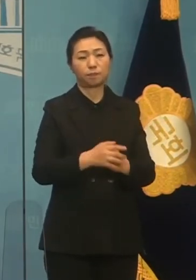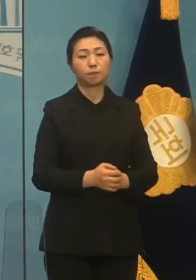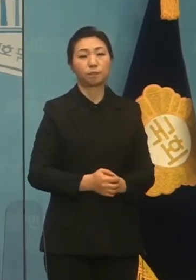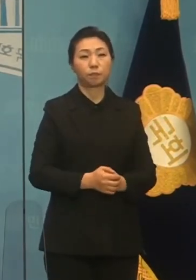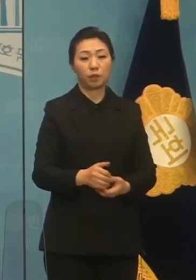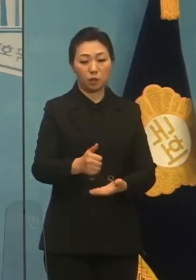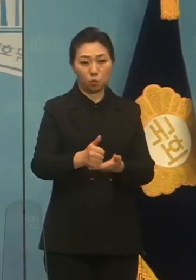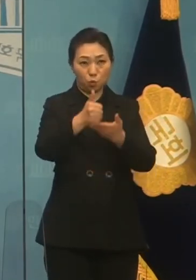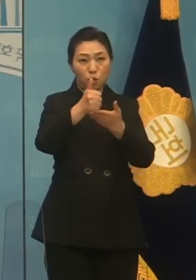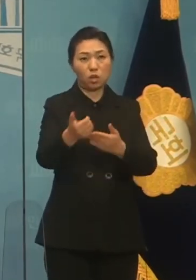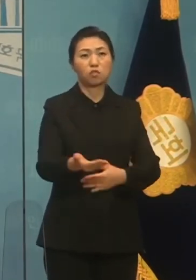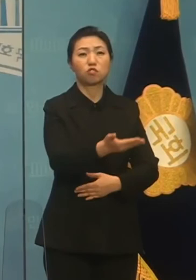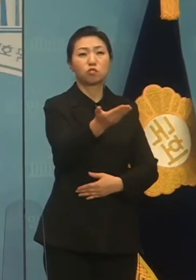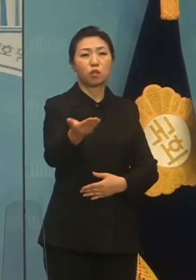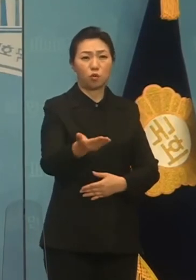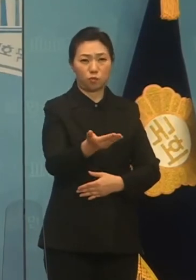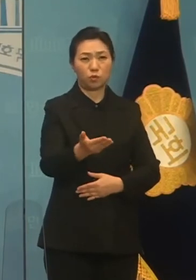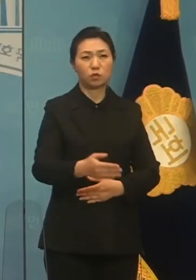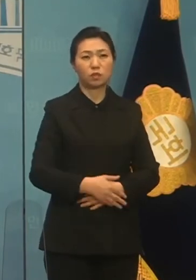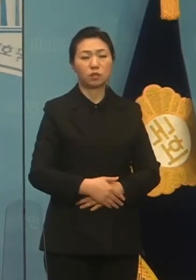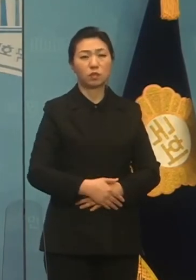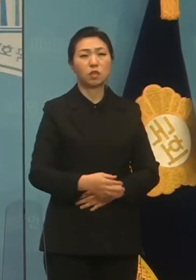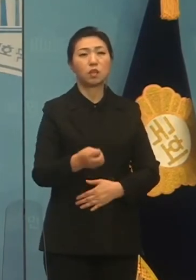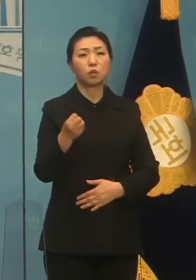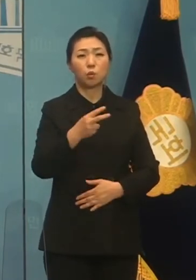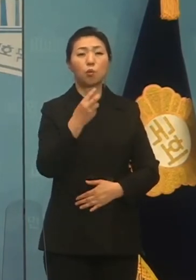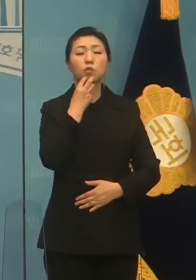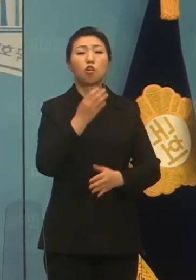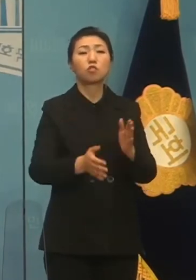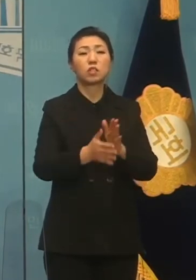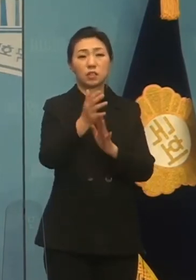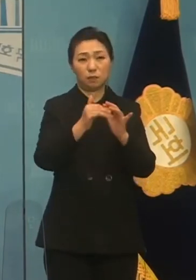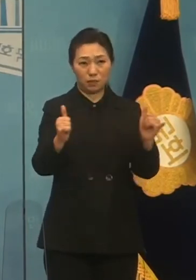존경하는 국민 여러분, 서울시민 여러분,